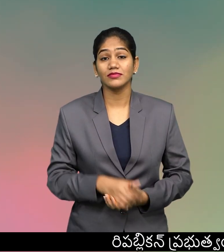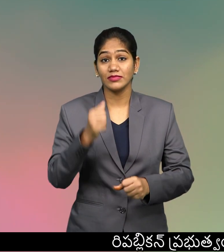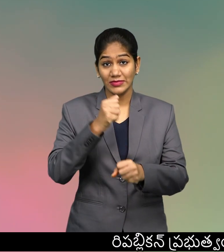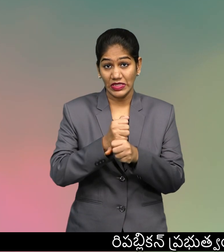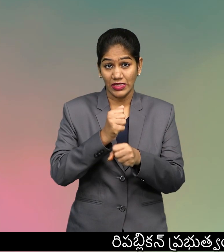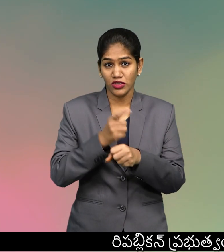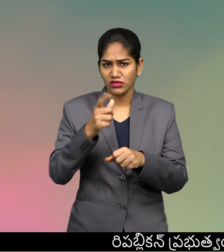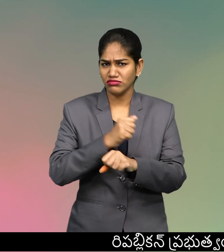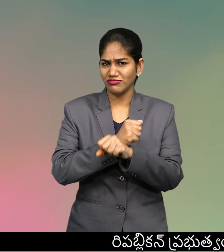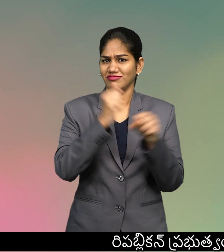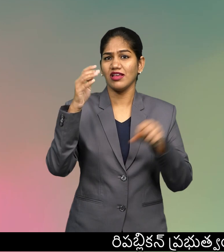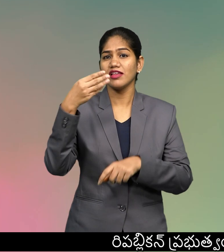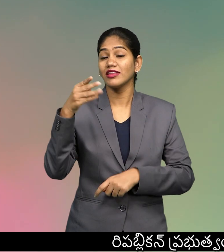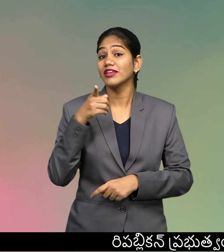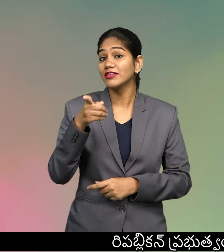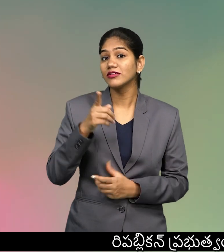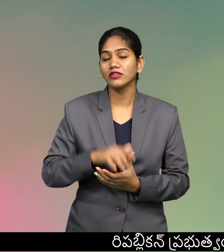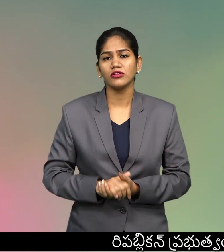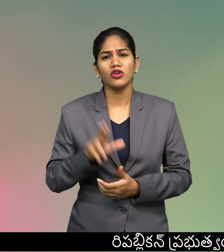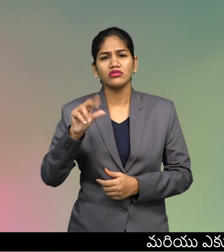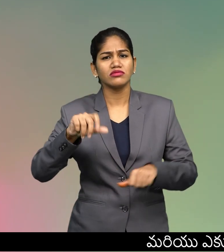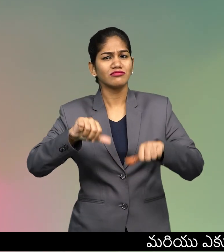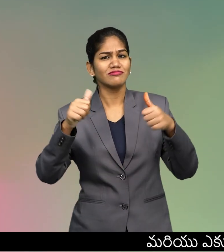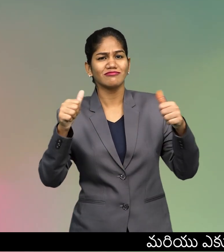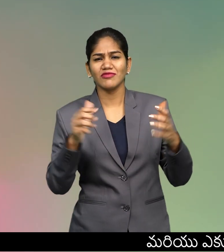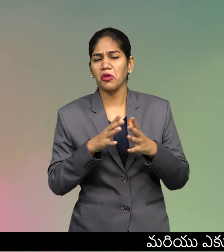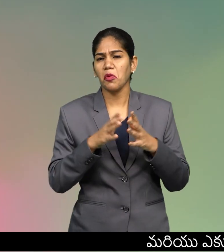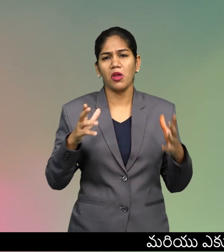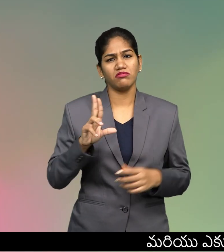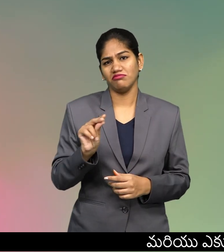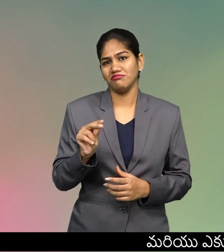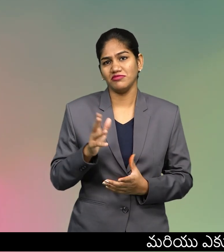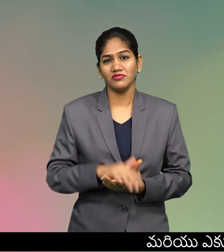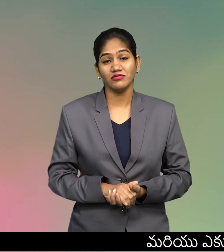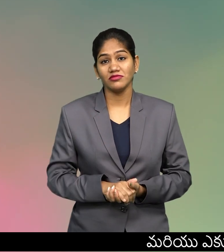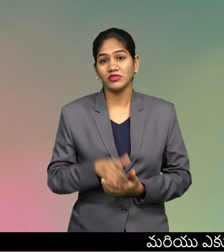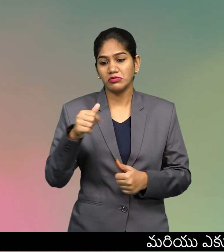రిపబ్లిక్ ప్రభుత్వం చాలా విజయవంతం కాలేదు మరియు ఎక్కువ కాలం కొనసాగలేదు.